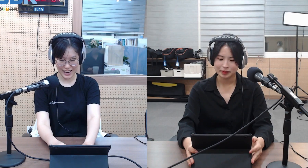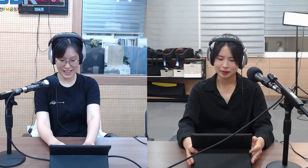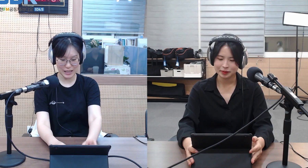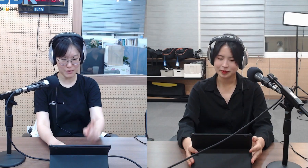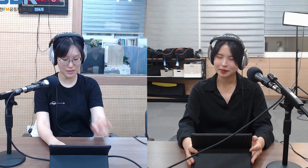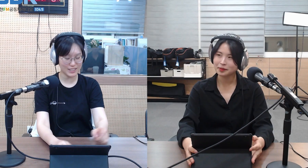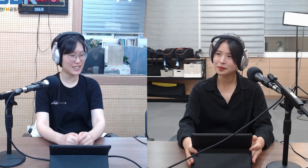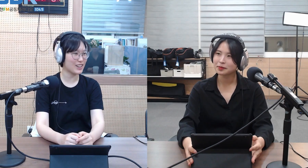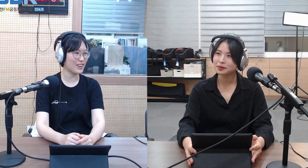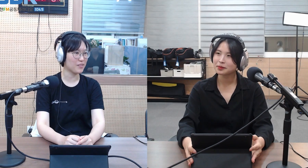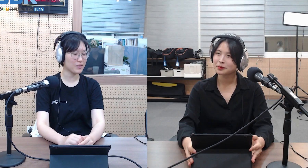이 부분에서